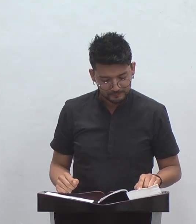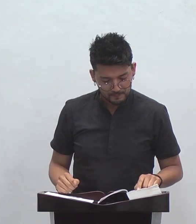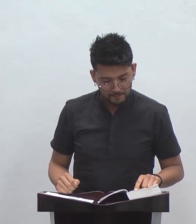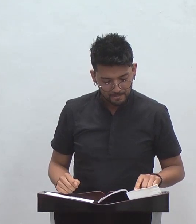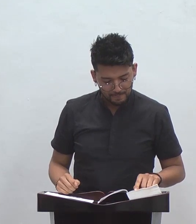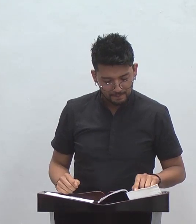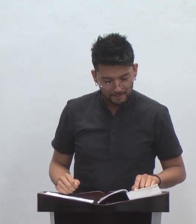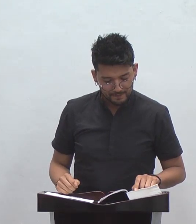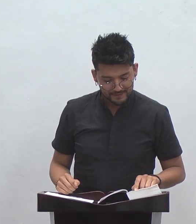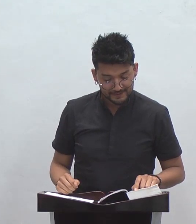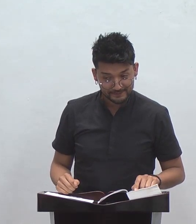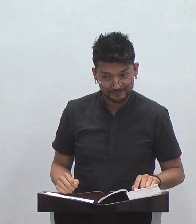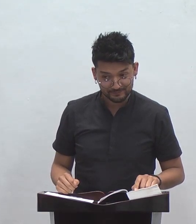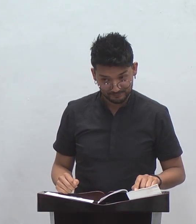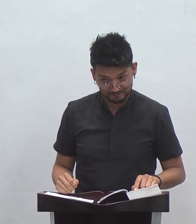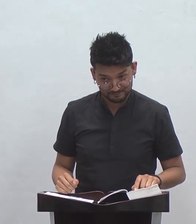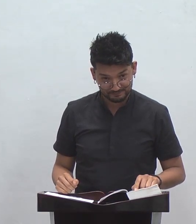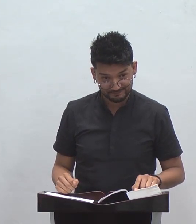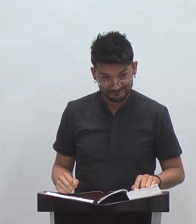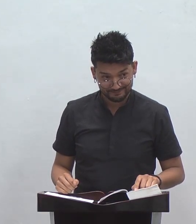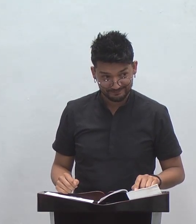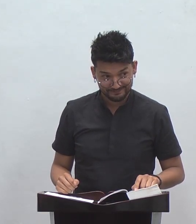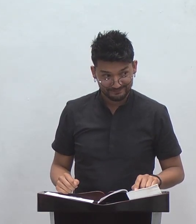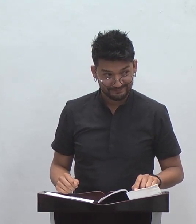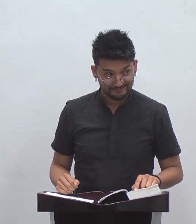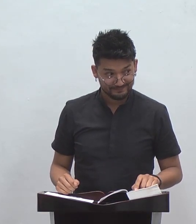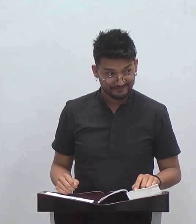corazones como en la provocación. Amén.